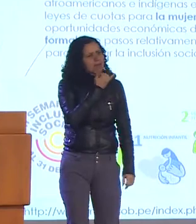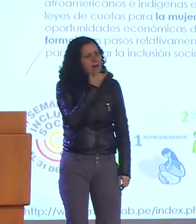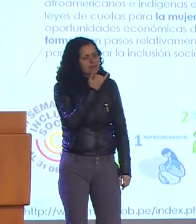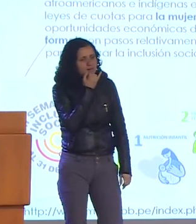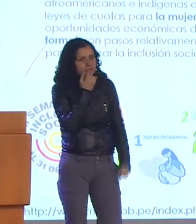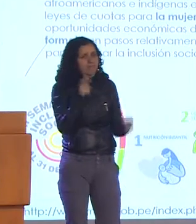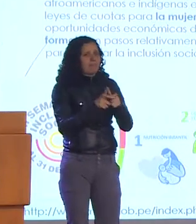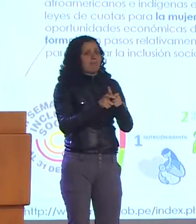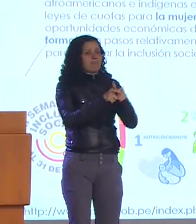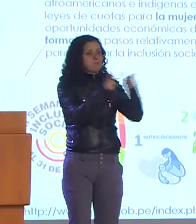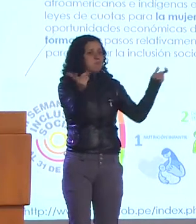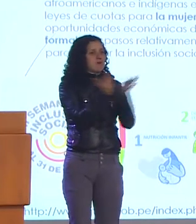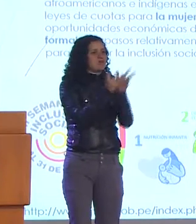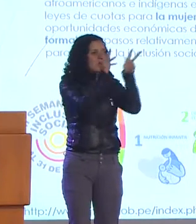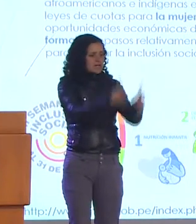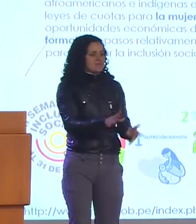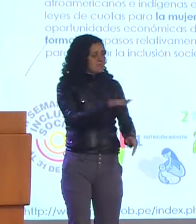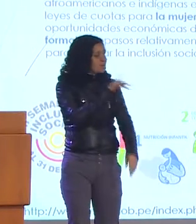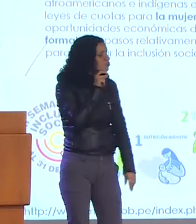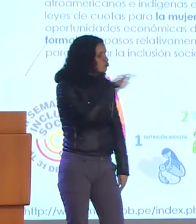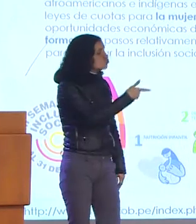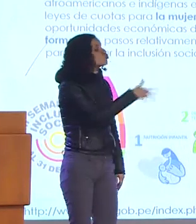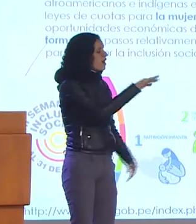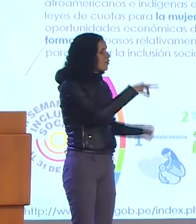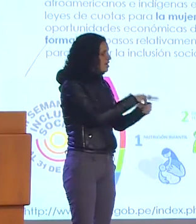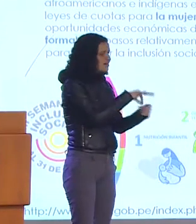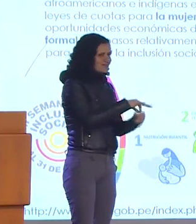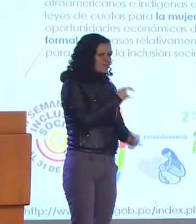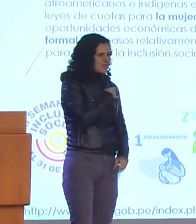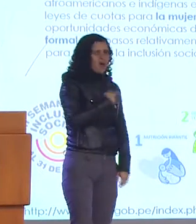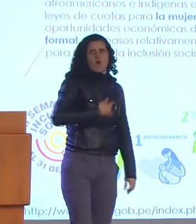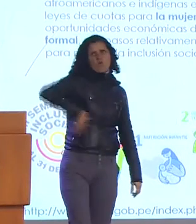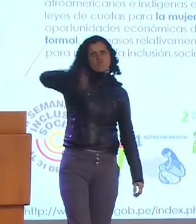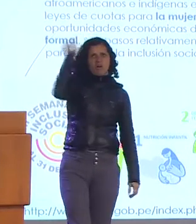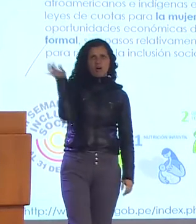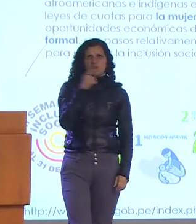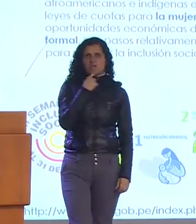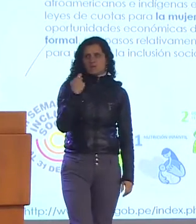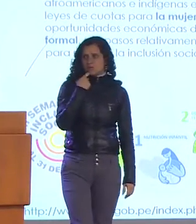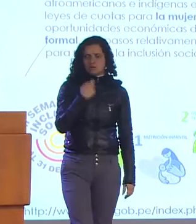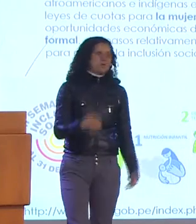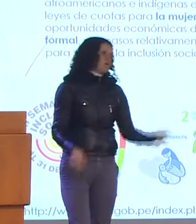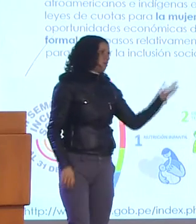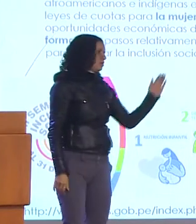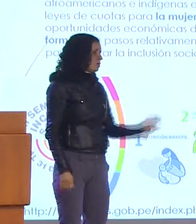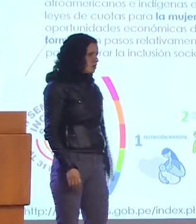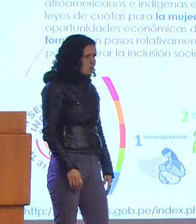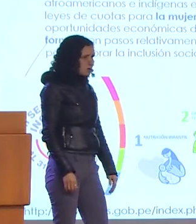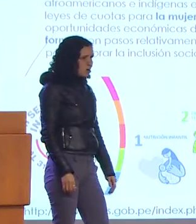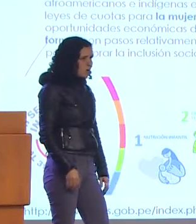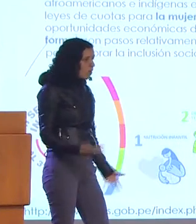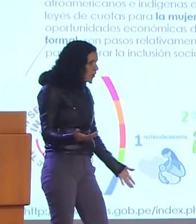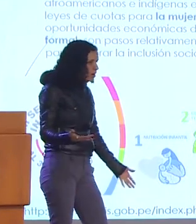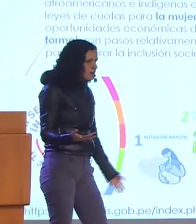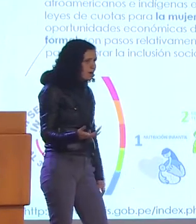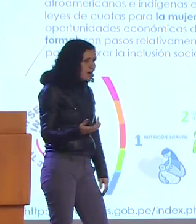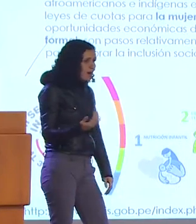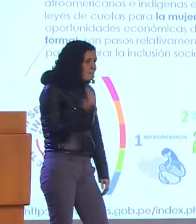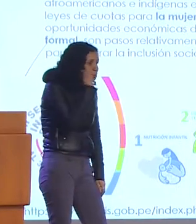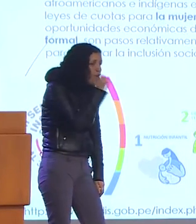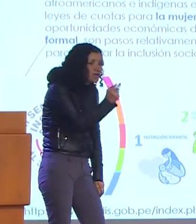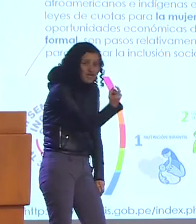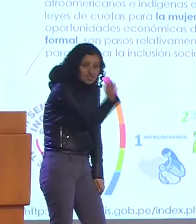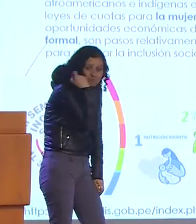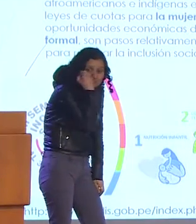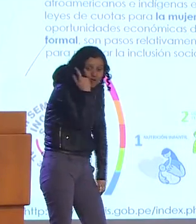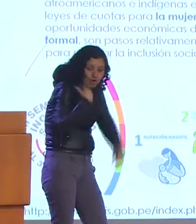nuestros estudiantes, uno les pregunta, ¿va a votar? ¡Uy, no, qué pereza! Les digo, oiga, pero es que recién nos ganamos el voto las